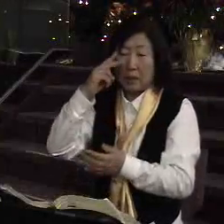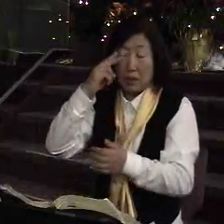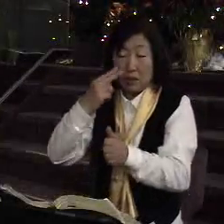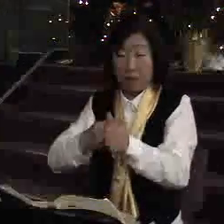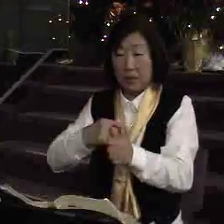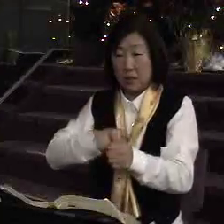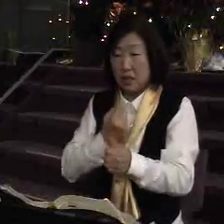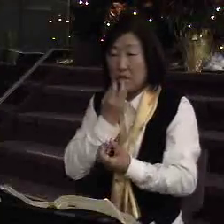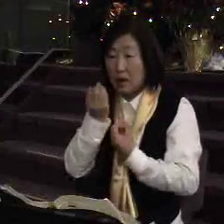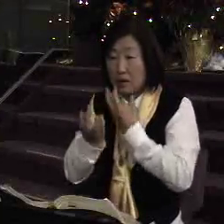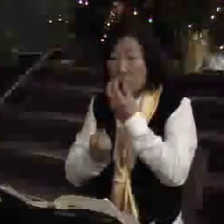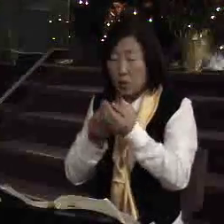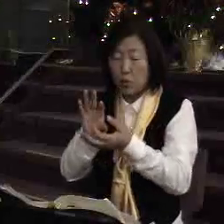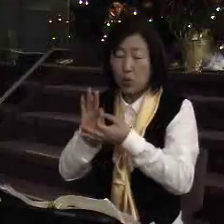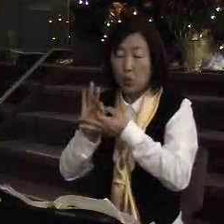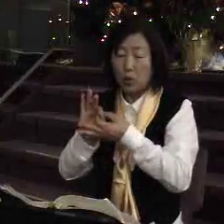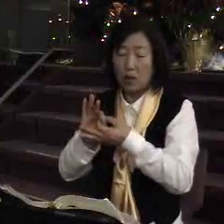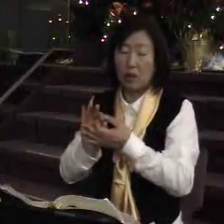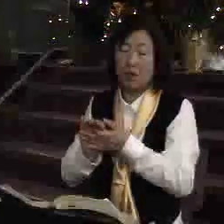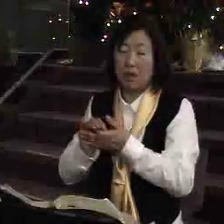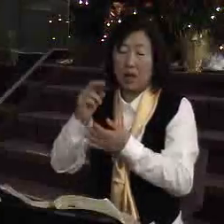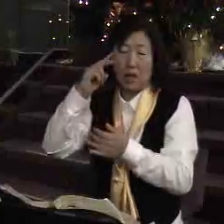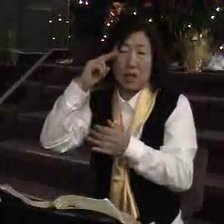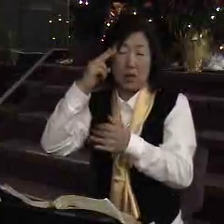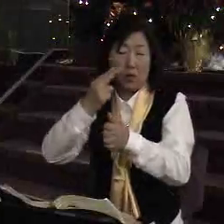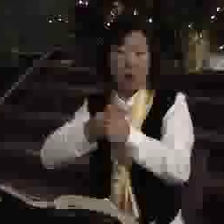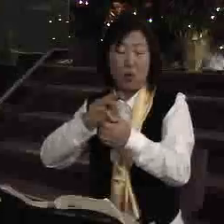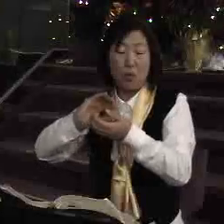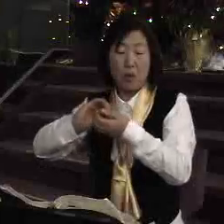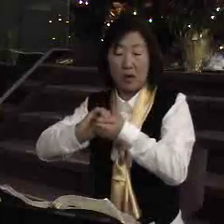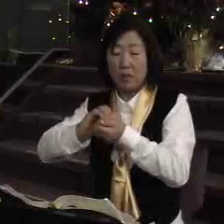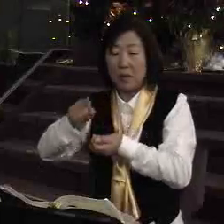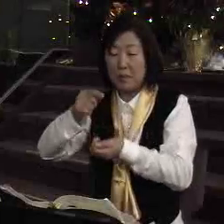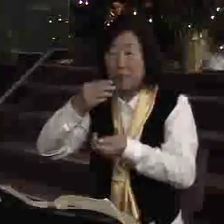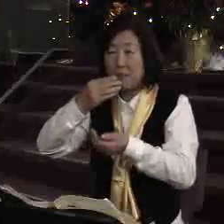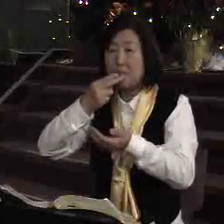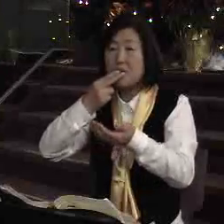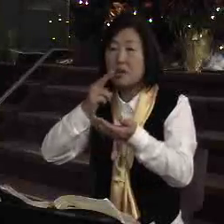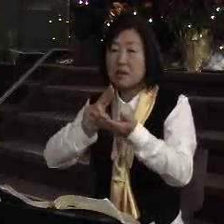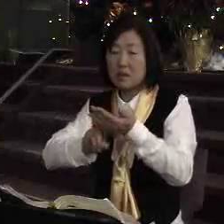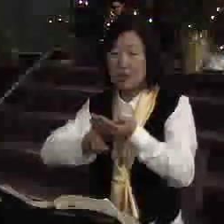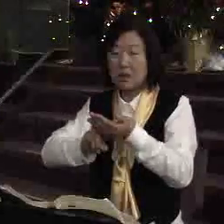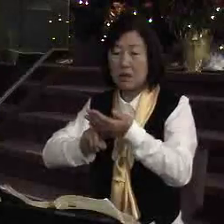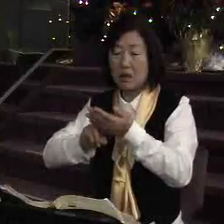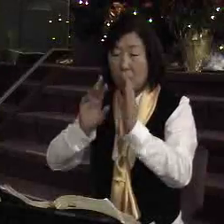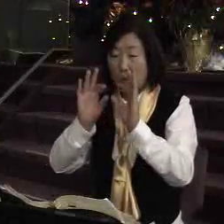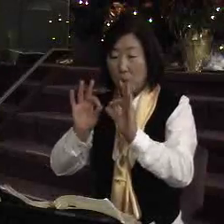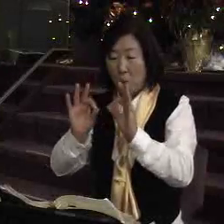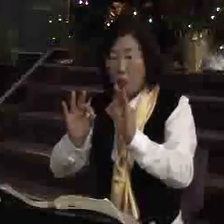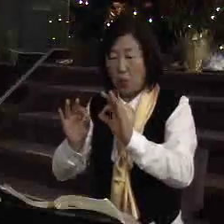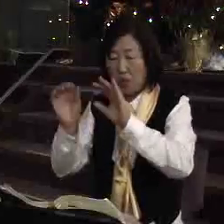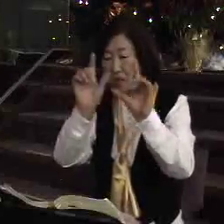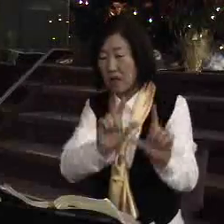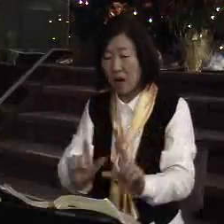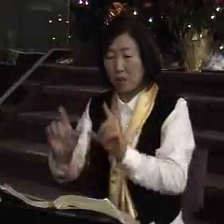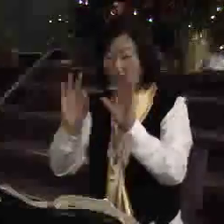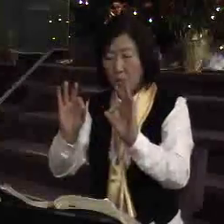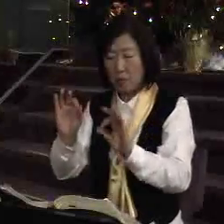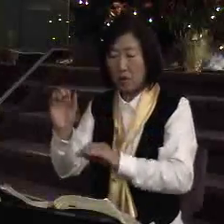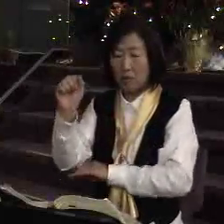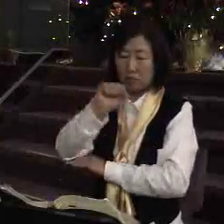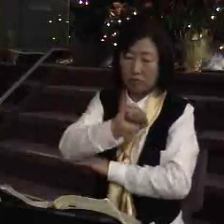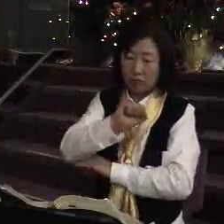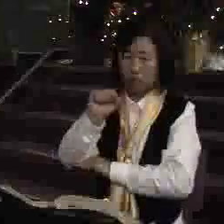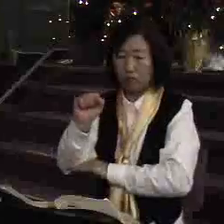통해, 여러분, 사도 바울만큼은 이분의 그 편지를 보고 삶을 보면 대단하잖아요. 움직이지 않는 분이에요.